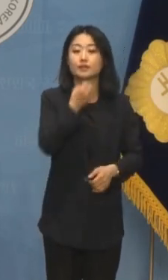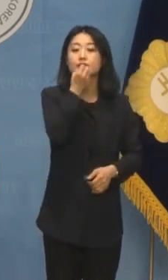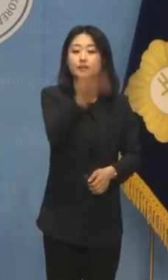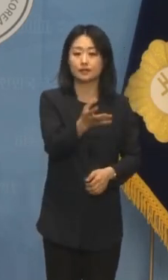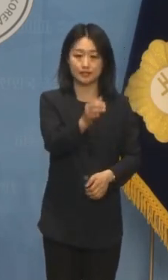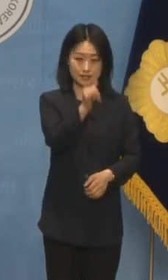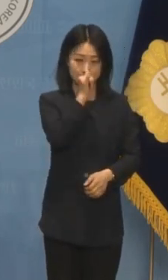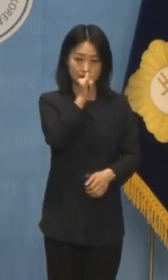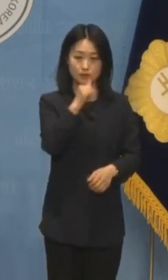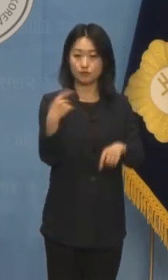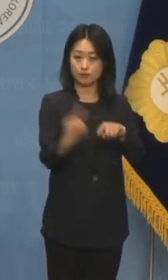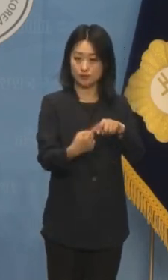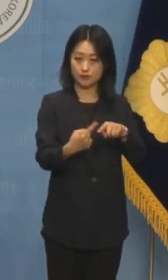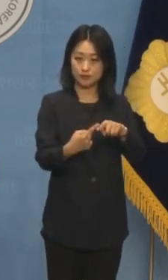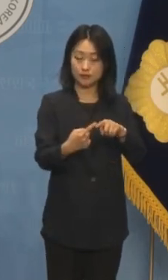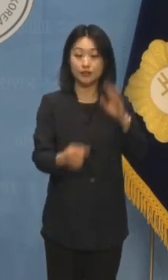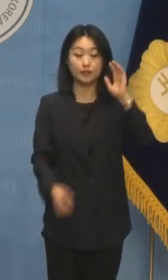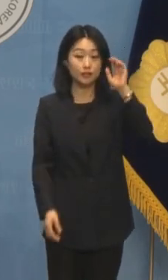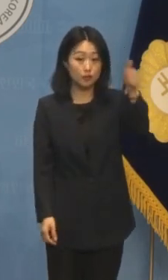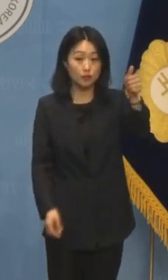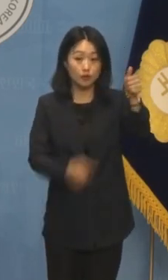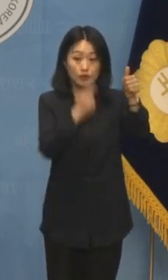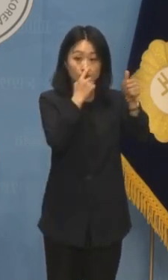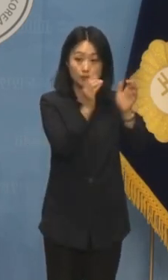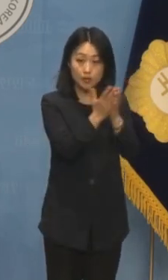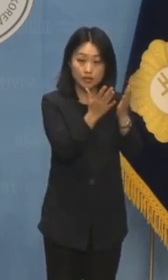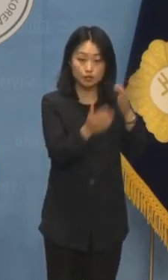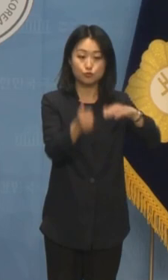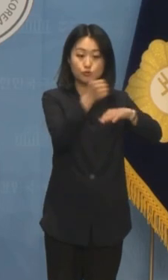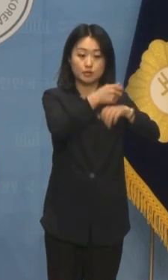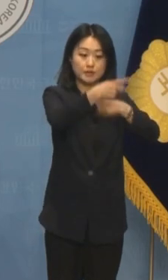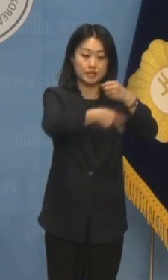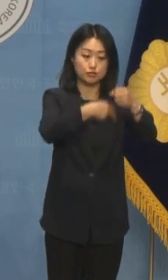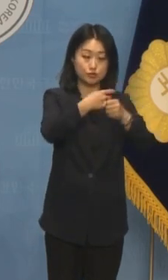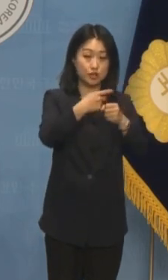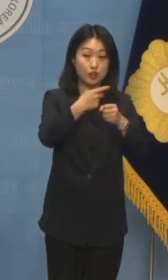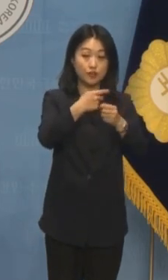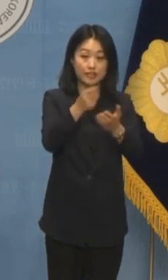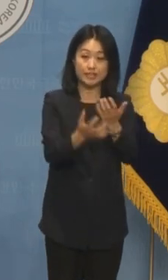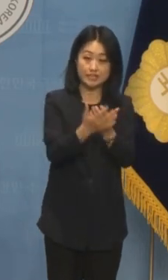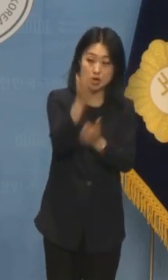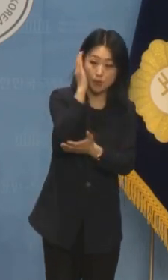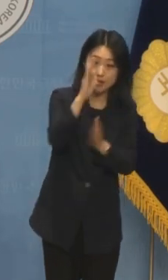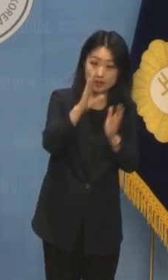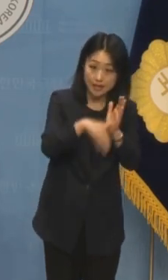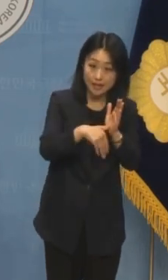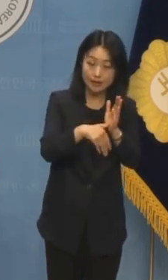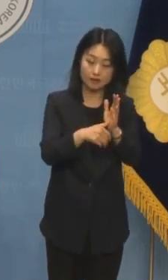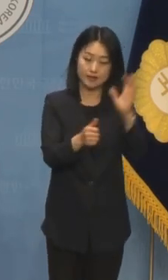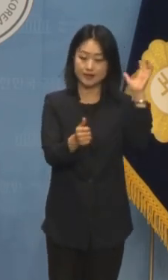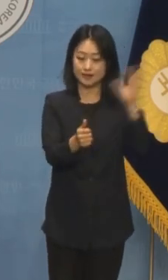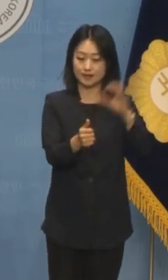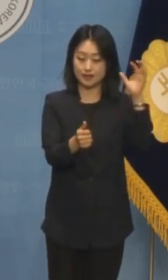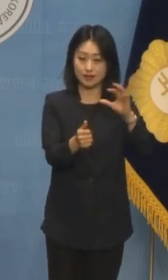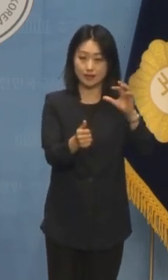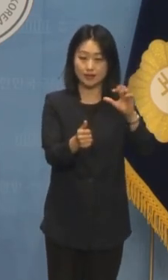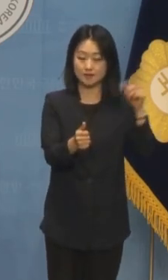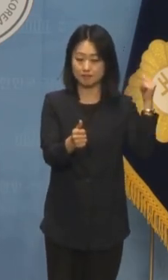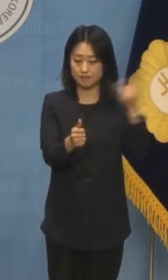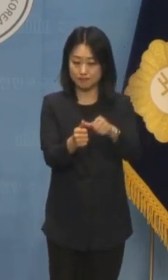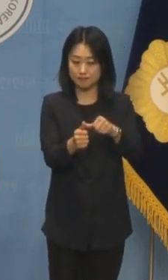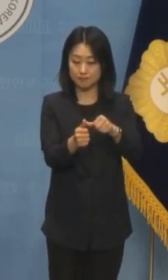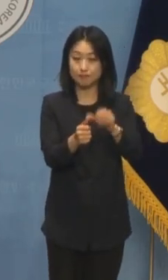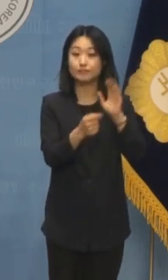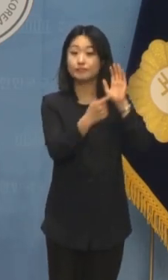이유입니다. 윤 대통령 본인도 취임 2주년 기자회견에서 질책성 당부를 한 바 있다고